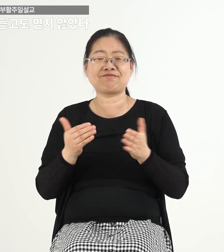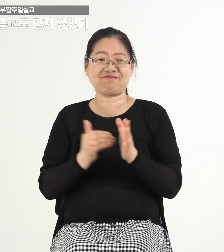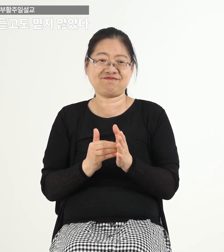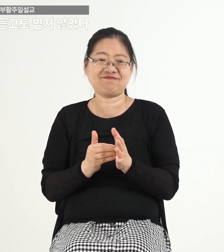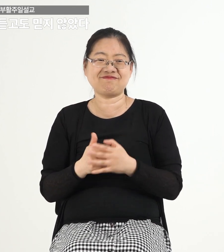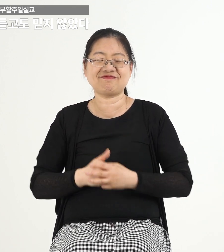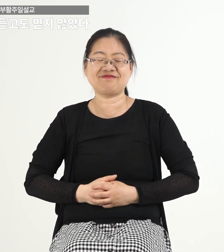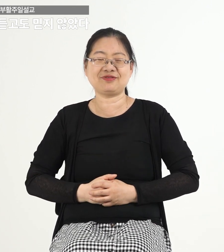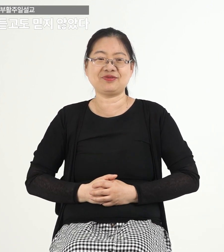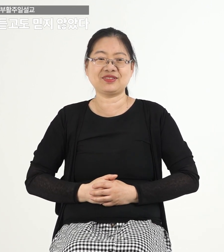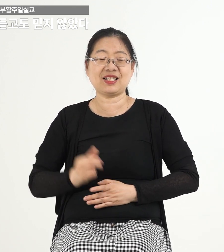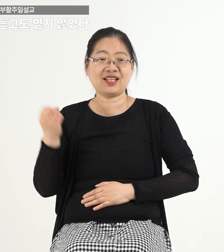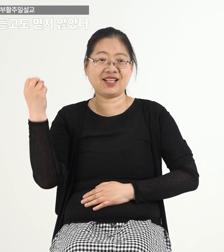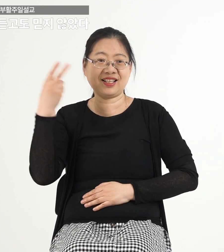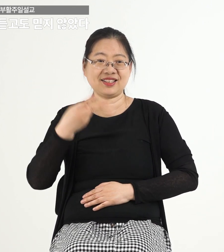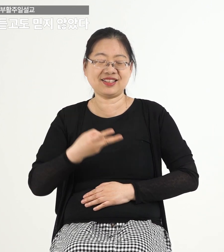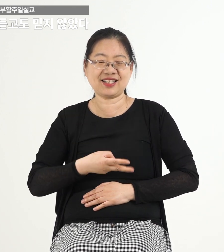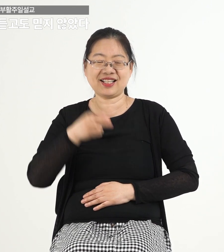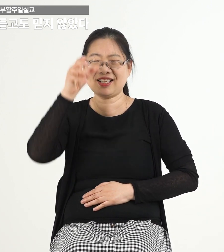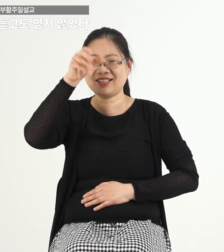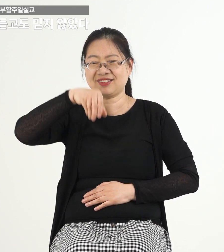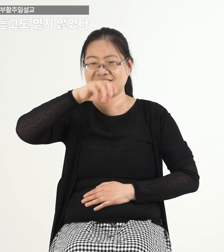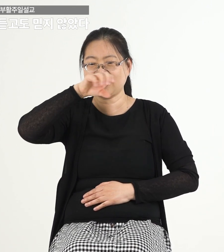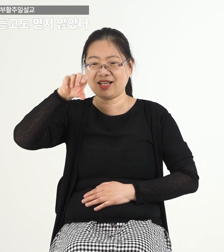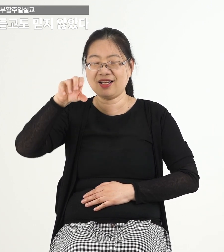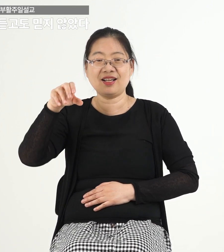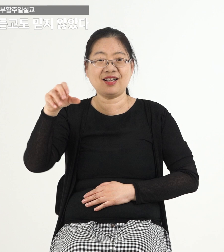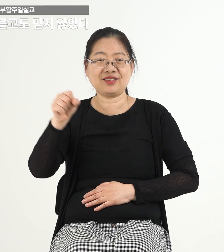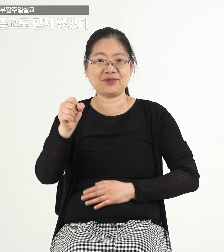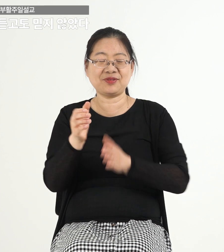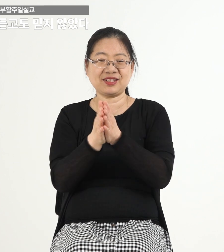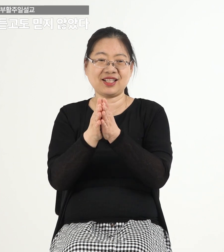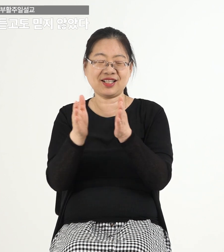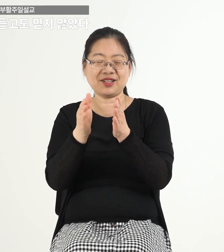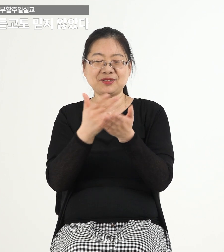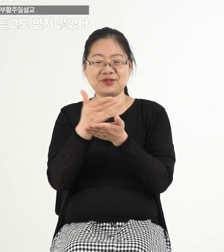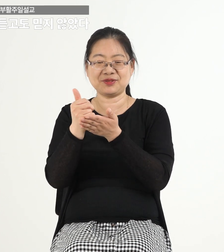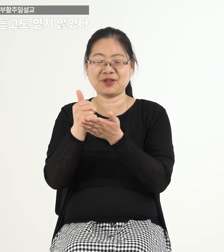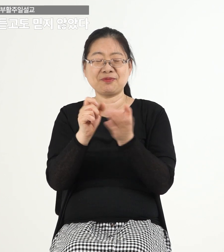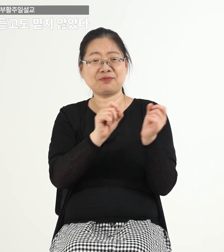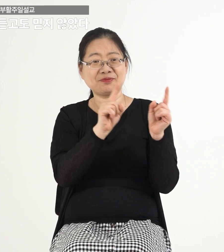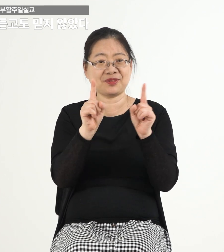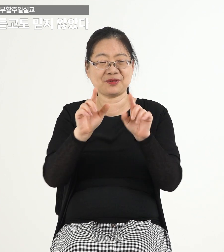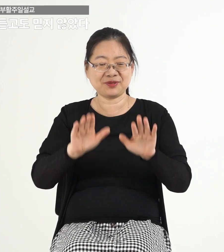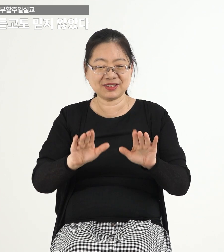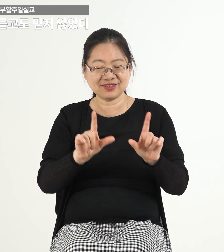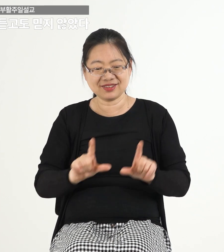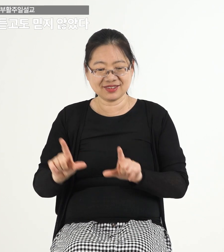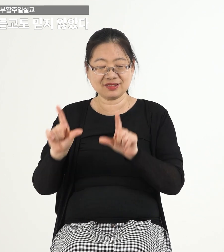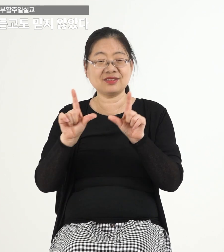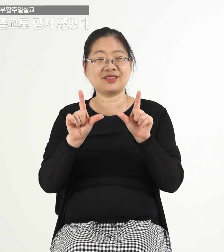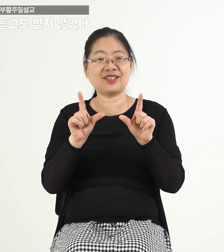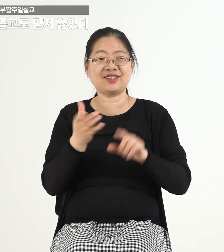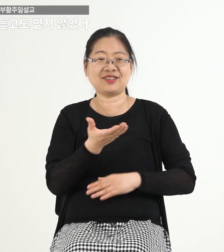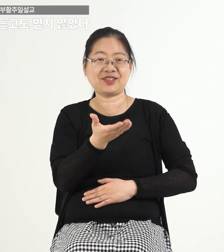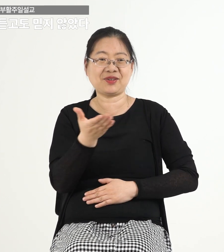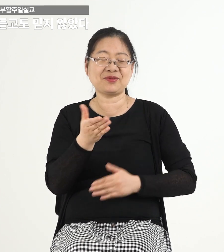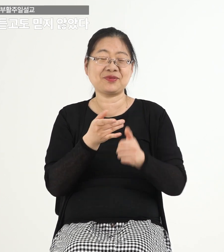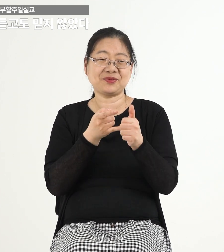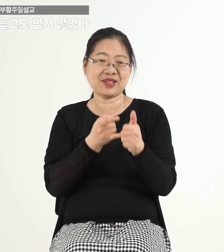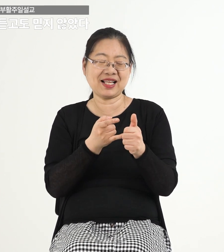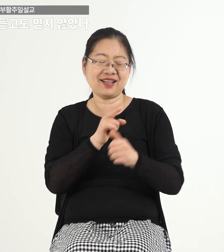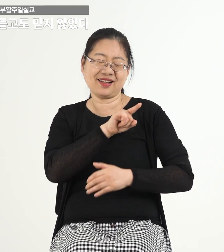있습니다. 다시 한번 십자가로 시작된 주님의 부활이 오늘을 살아내는